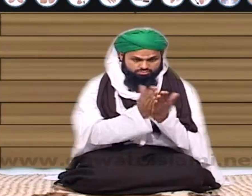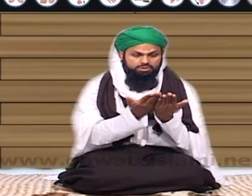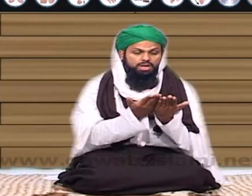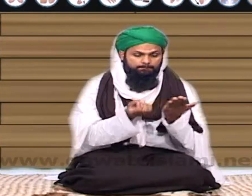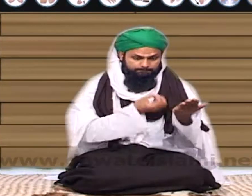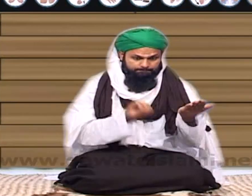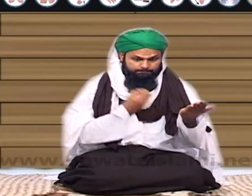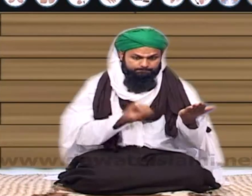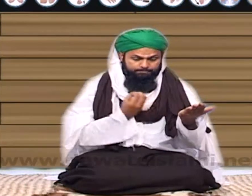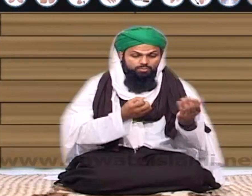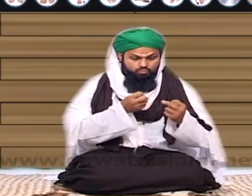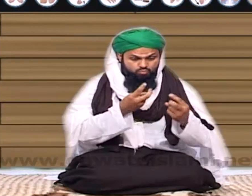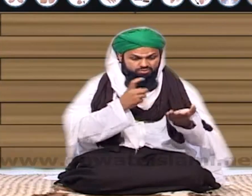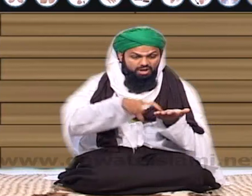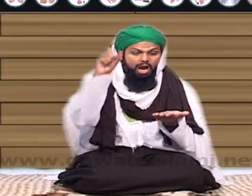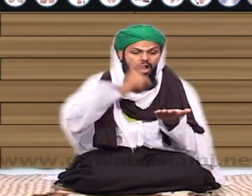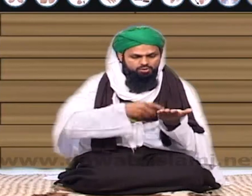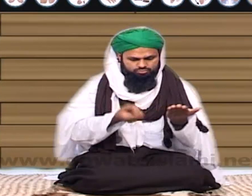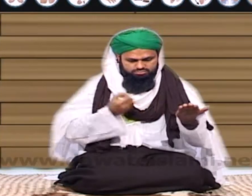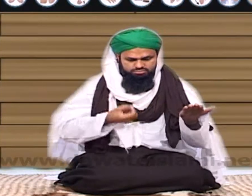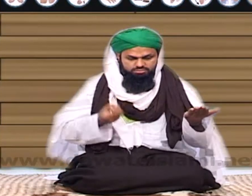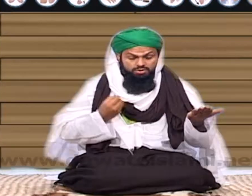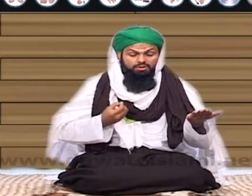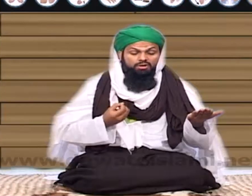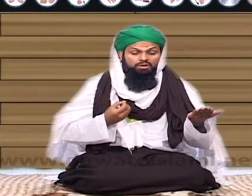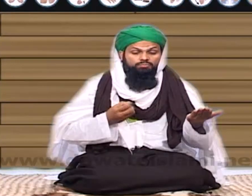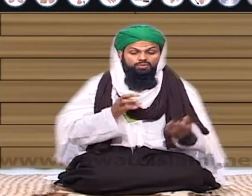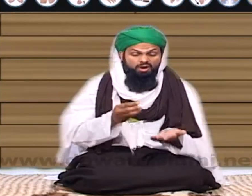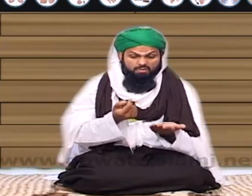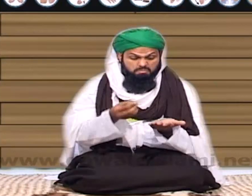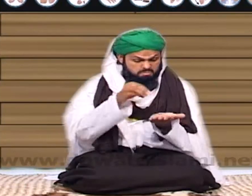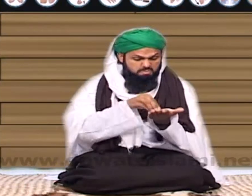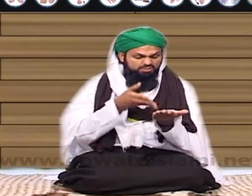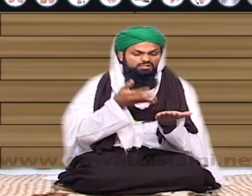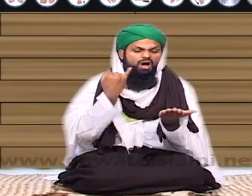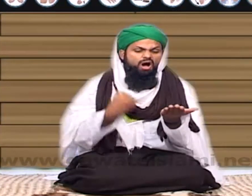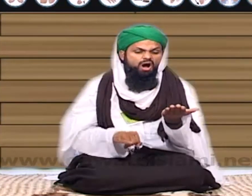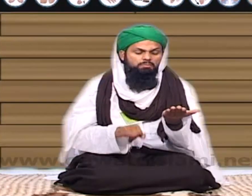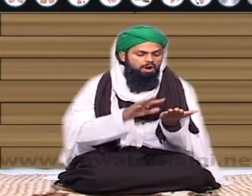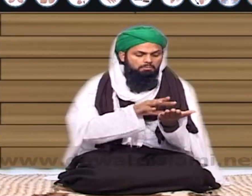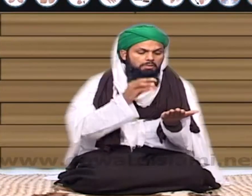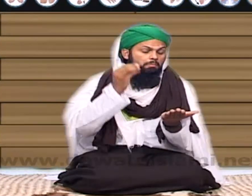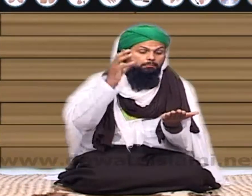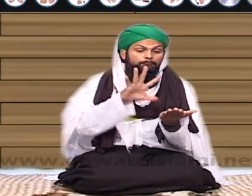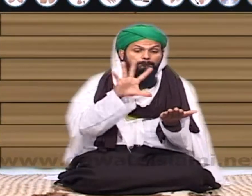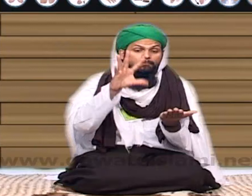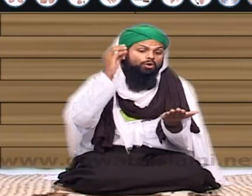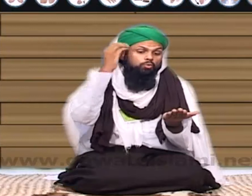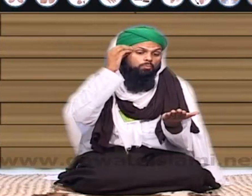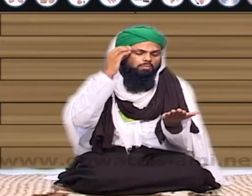اصول ہیں تجارت کے جو ہم لوگ نہیں جانتے، اور اس کی وجہ سے ہماری روزی حرام ہو جاتی ہے اور ہمیں اس کا علم تک نہیں ہوتا۔